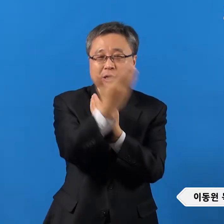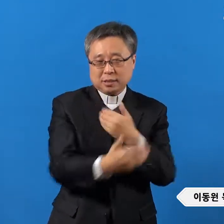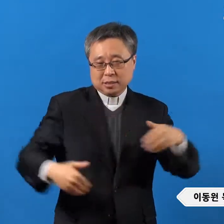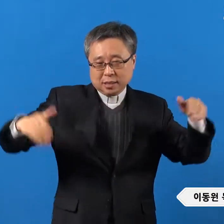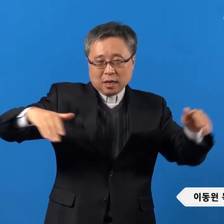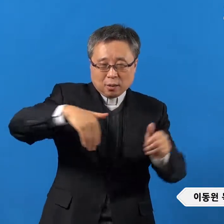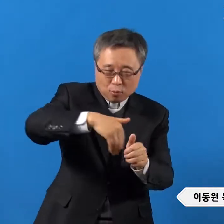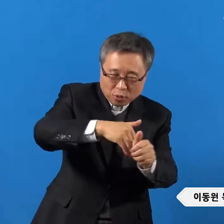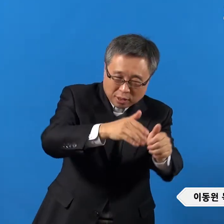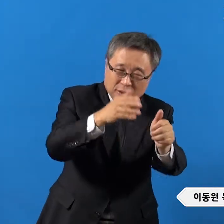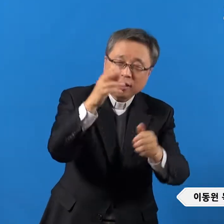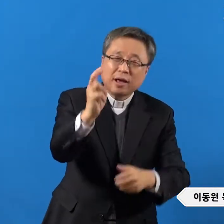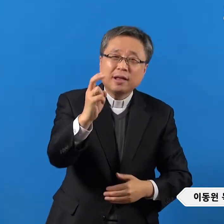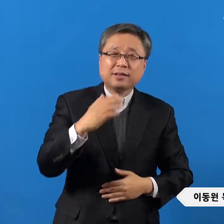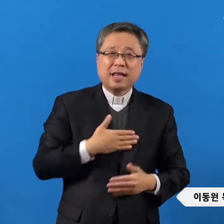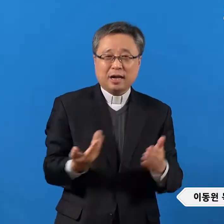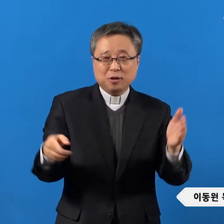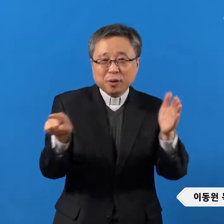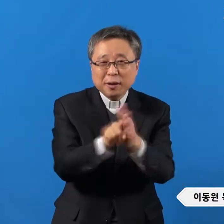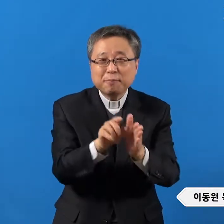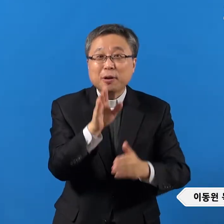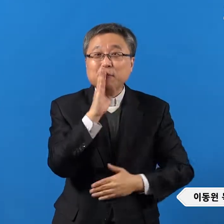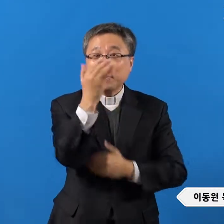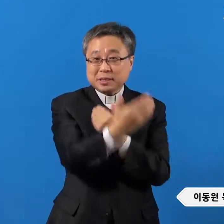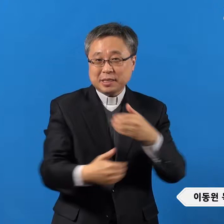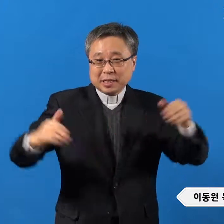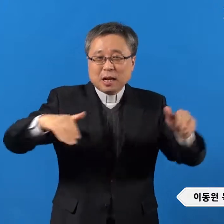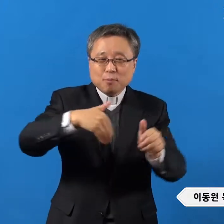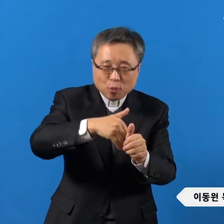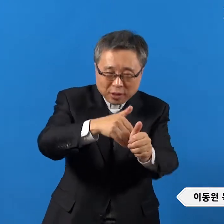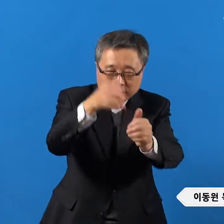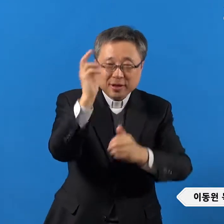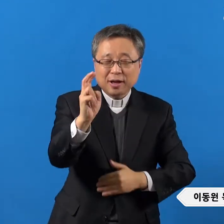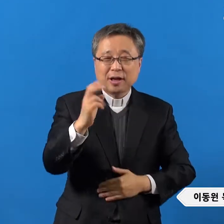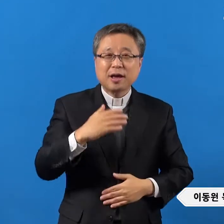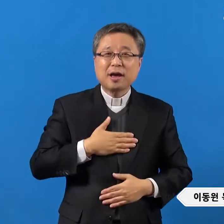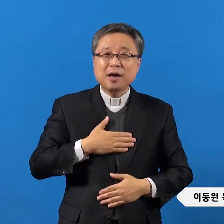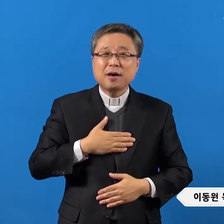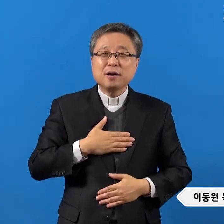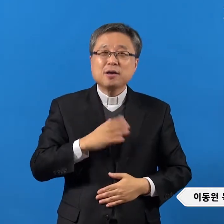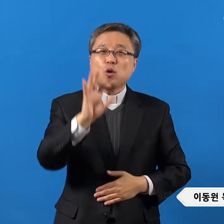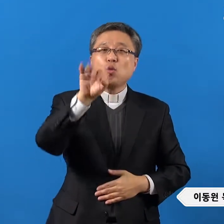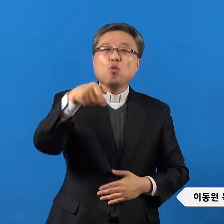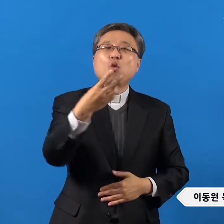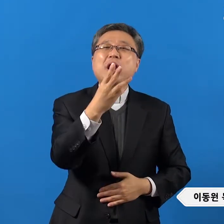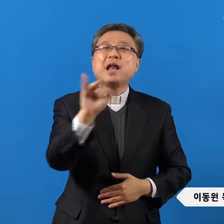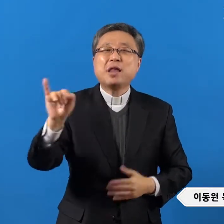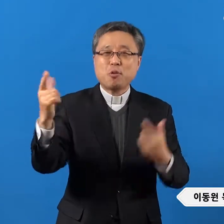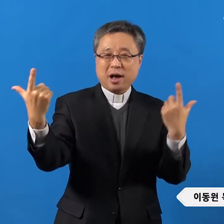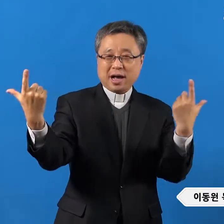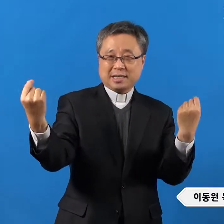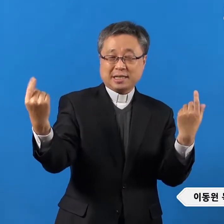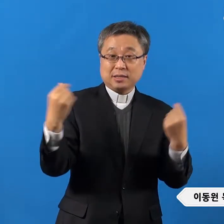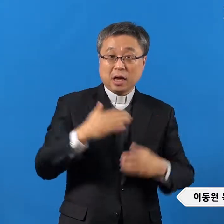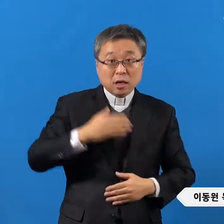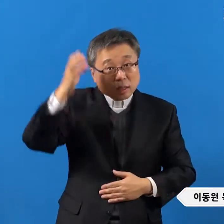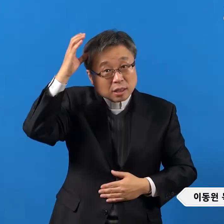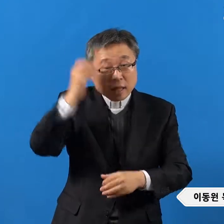거야. 나를 위해서 바로 천사를 보냈던 거야. 마치 원리처럼 내가 기대하던 장소에서